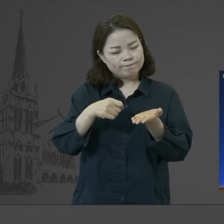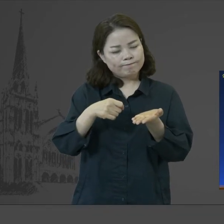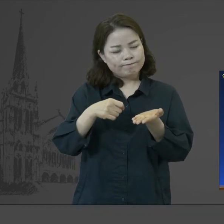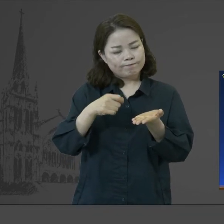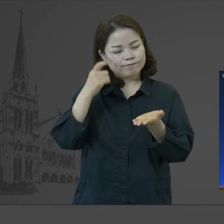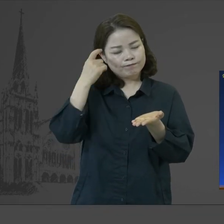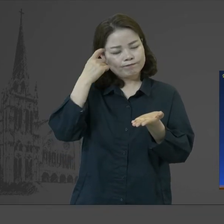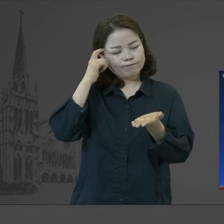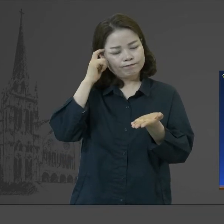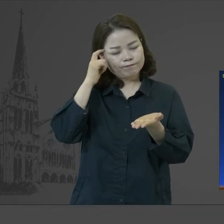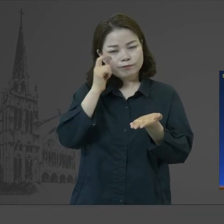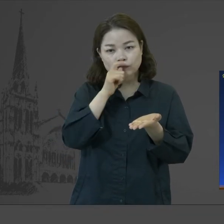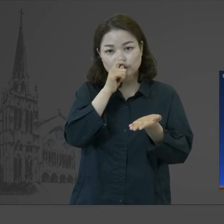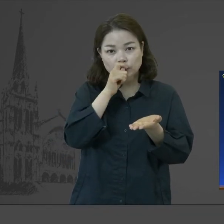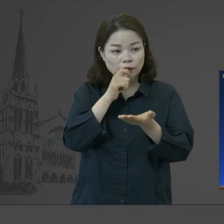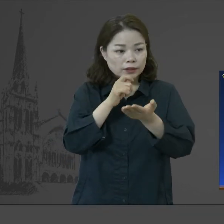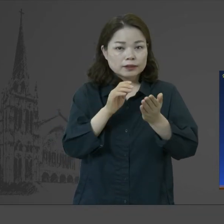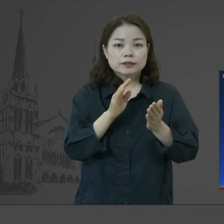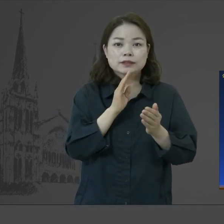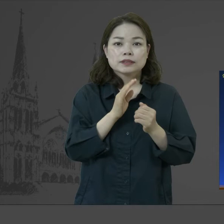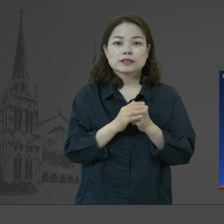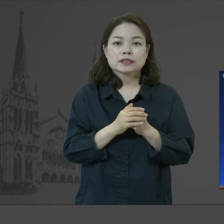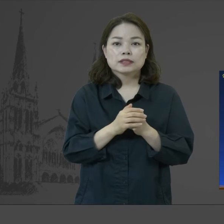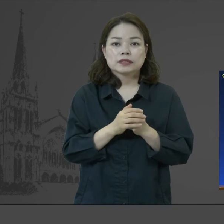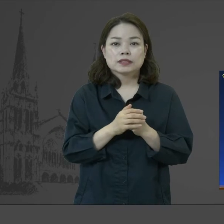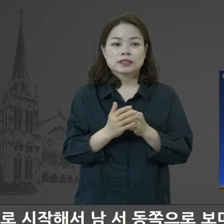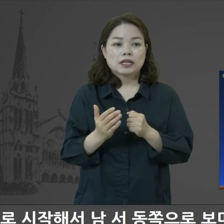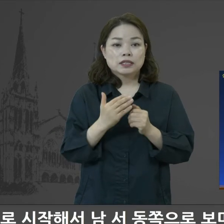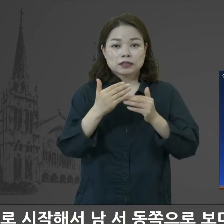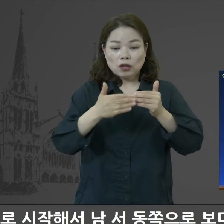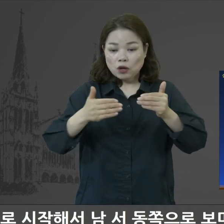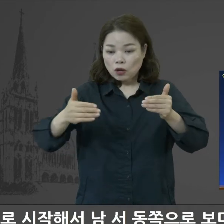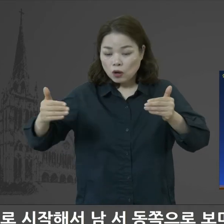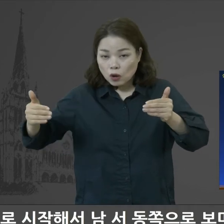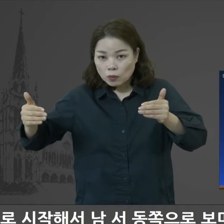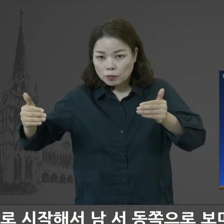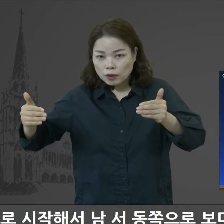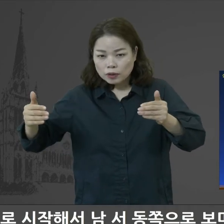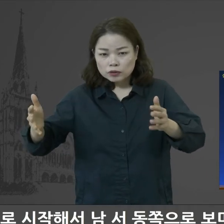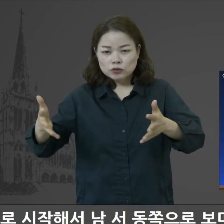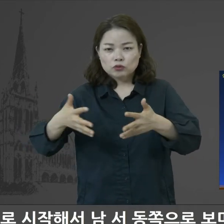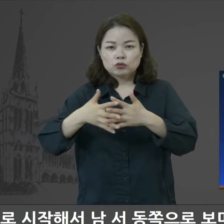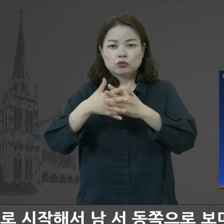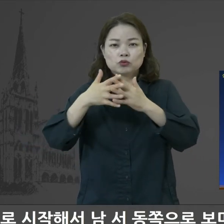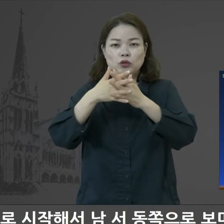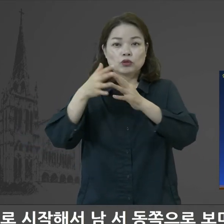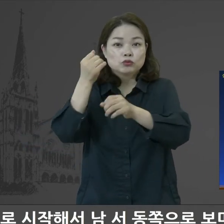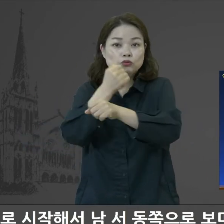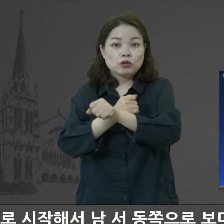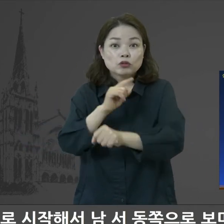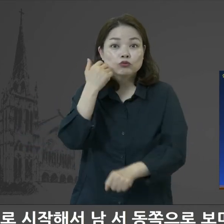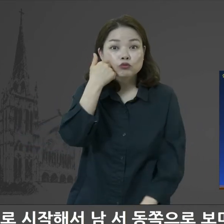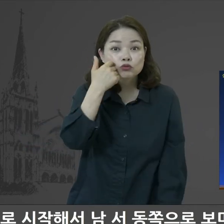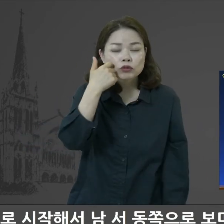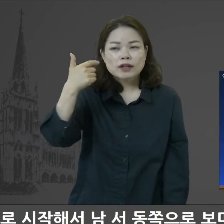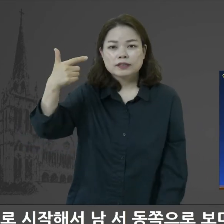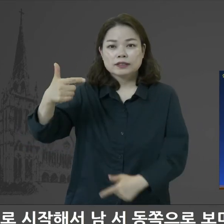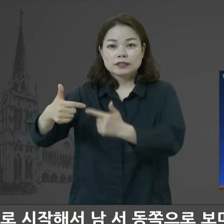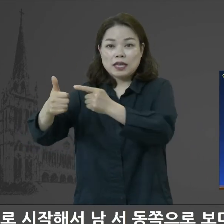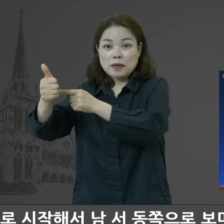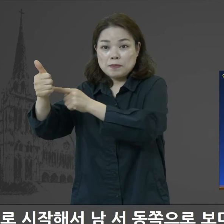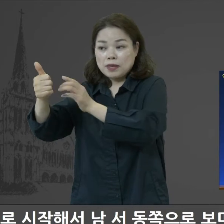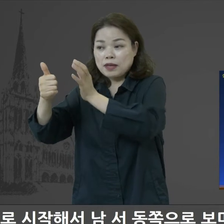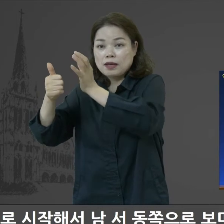묵상해 보았습니다. 여러분, 사실 이 성벽 재건에 있어서 가장 수고한 사람 누구입니까?